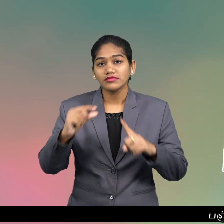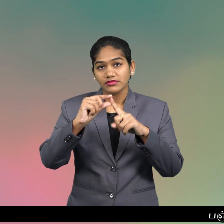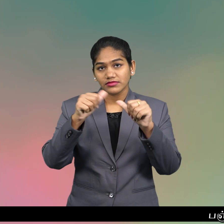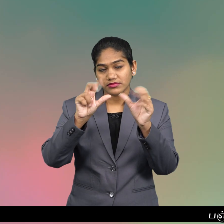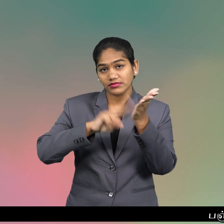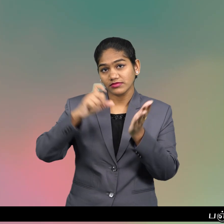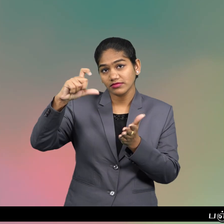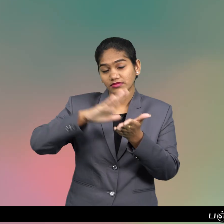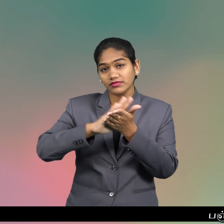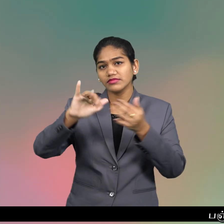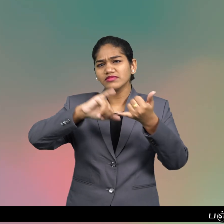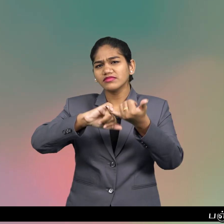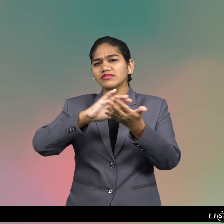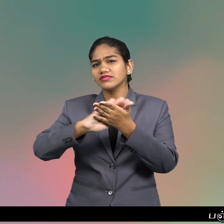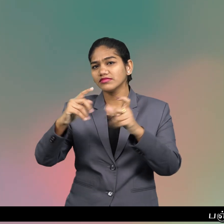பஞ்சசீல்.